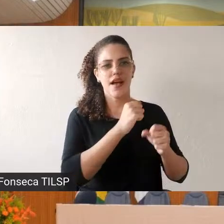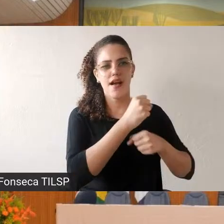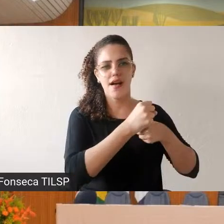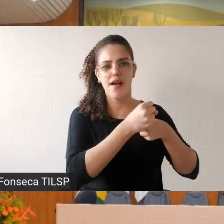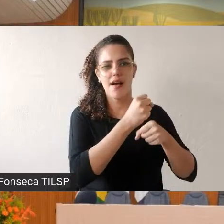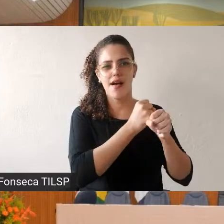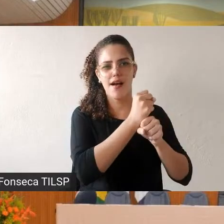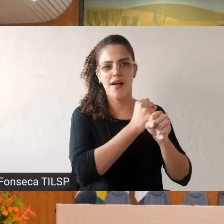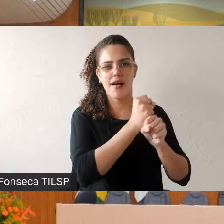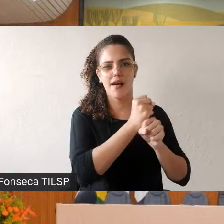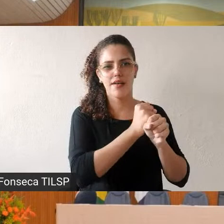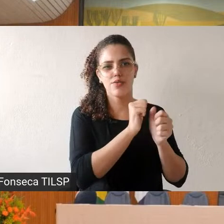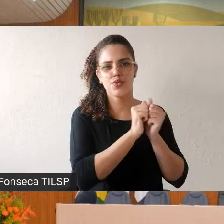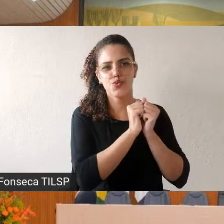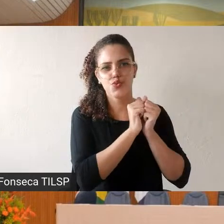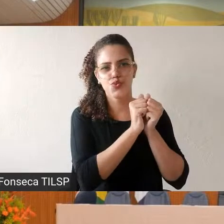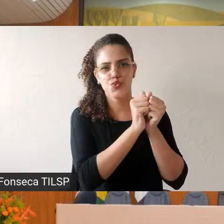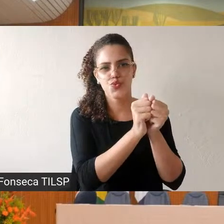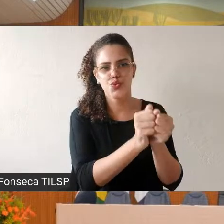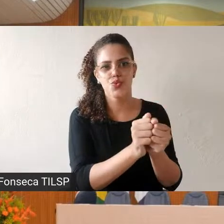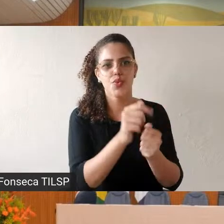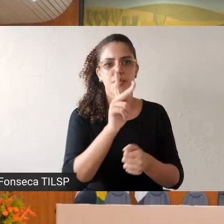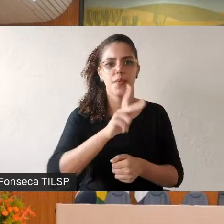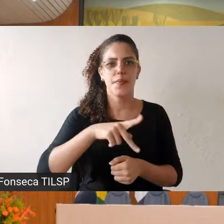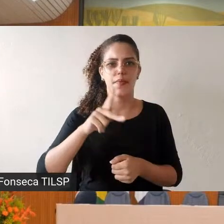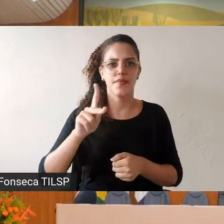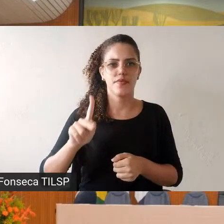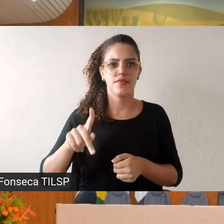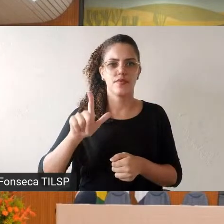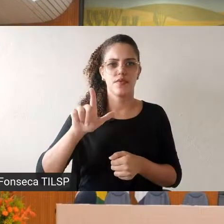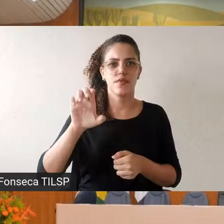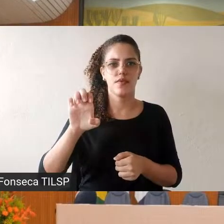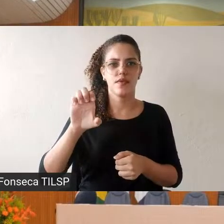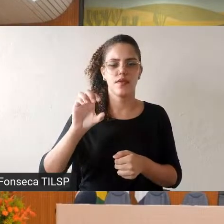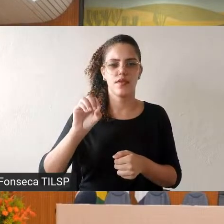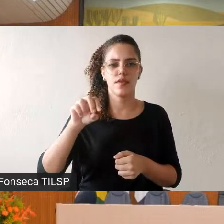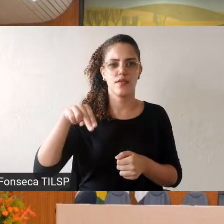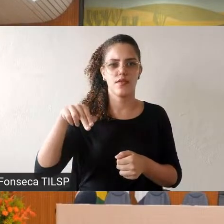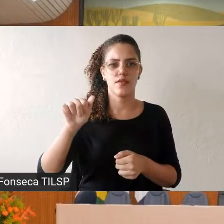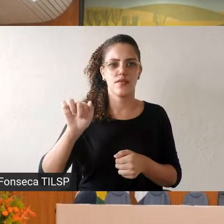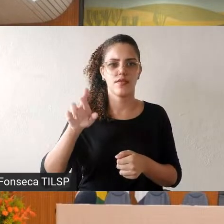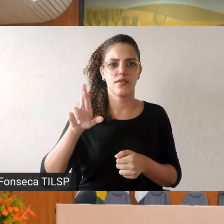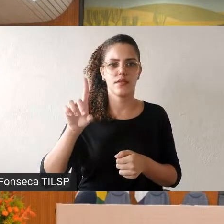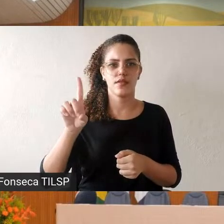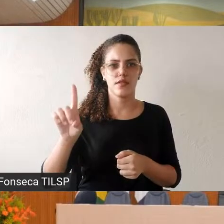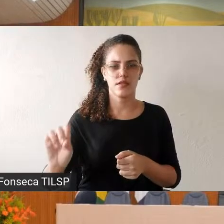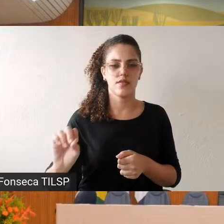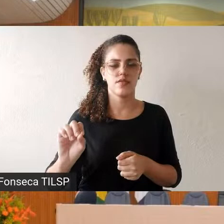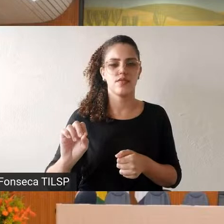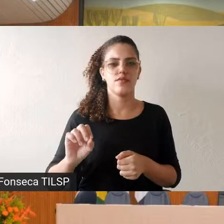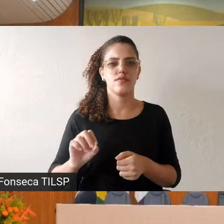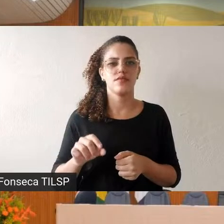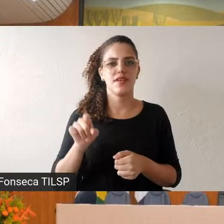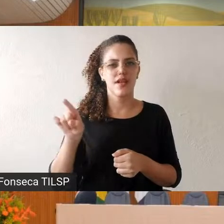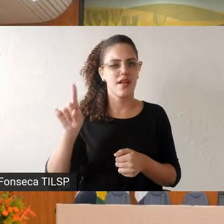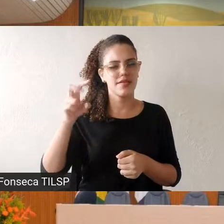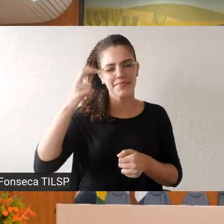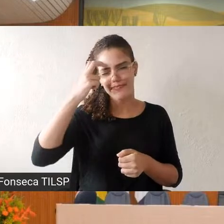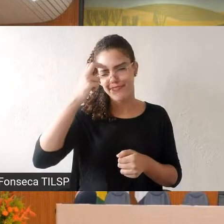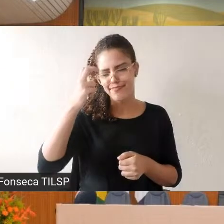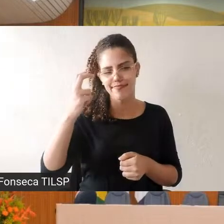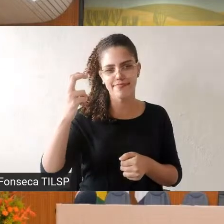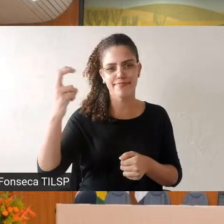deixou precocemente, o professor Leonardo Cisneiro. Perdemos hoje um grande intelectual, um